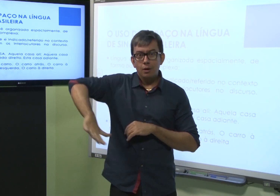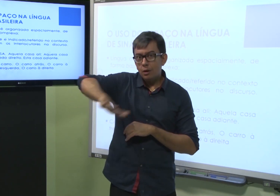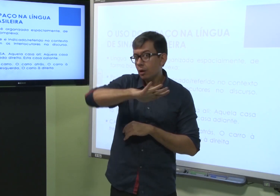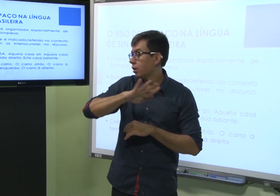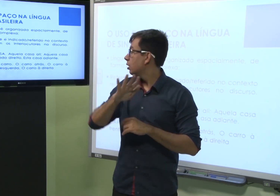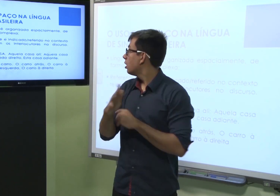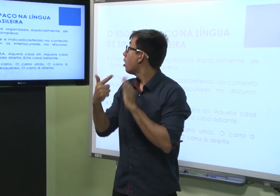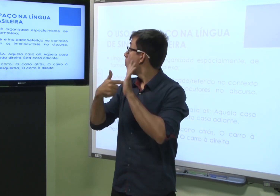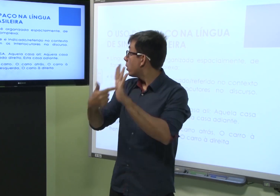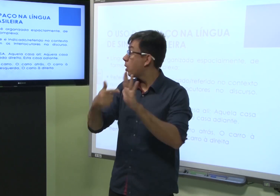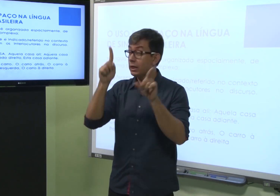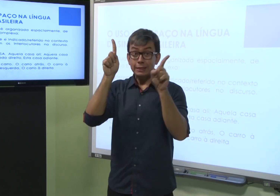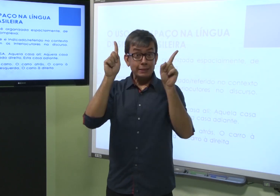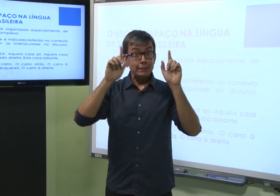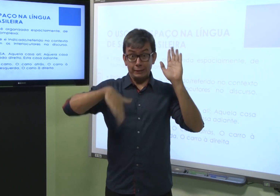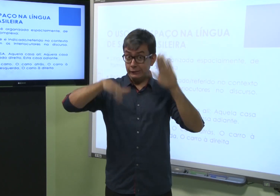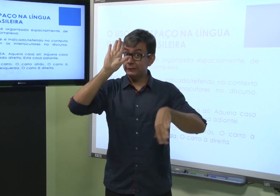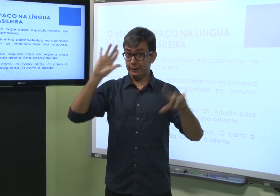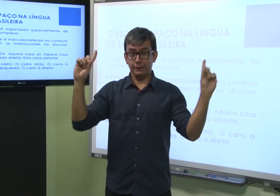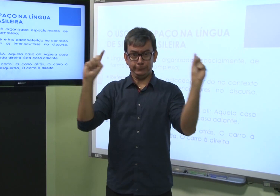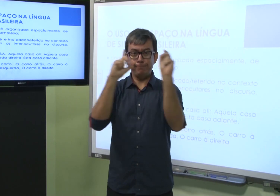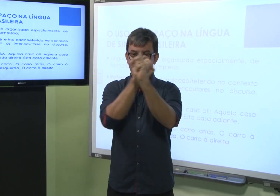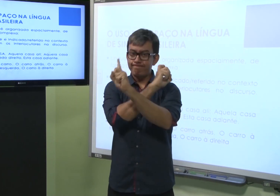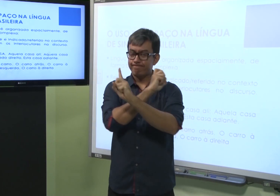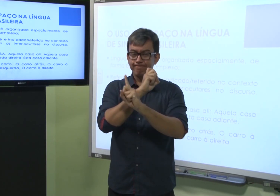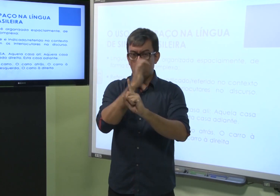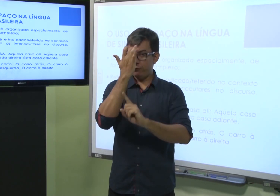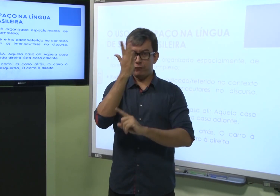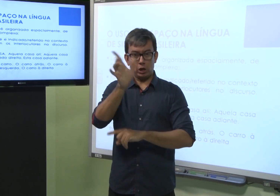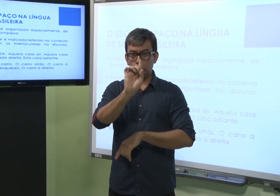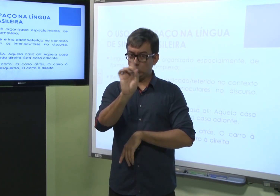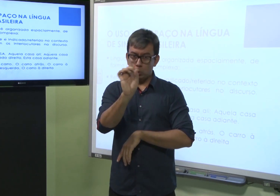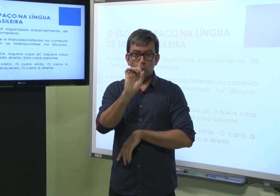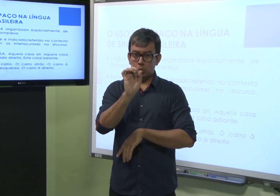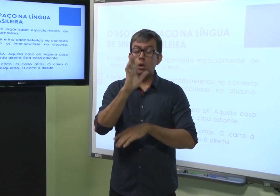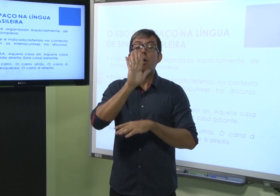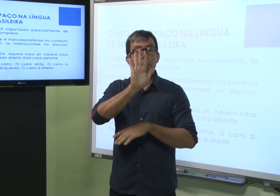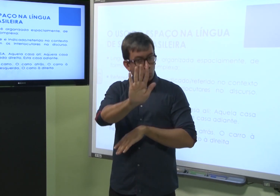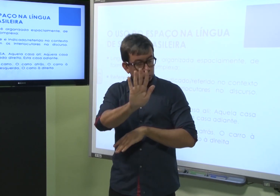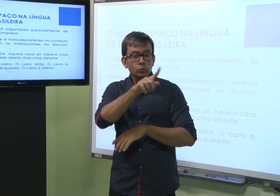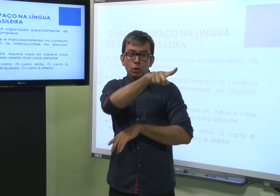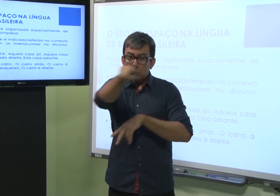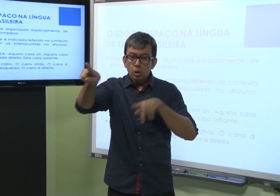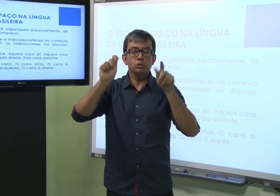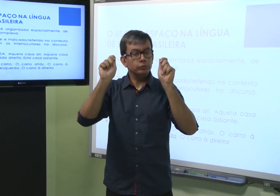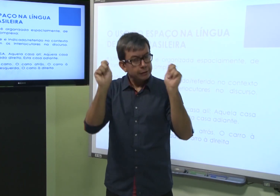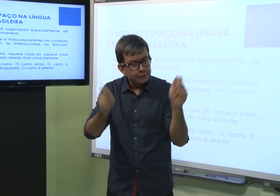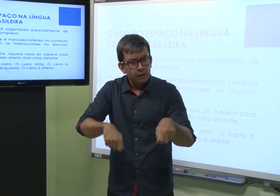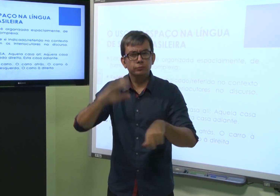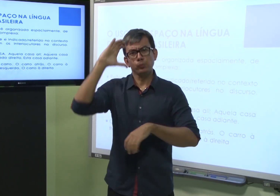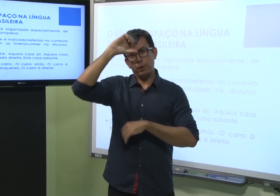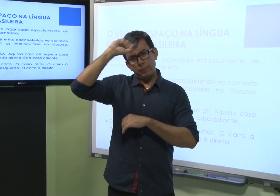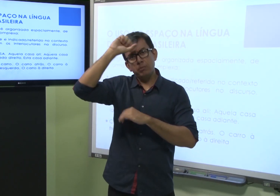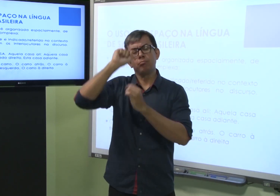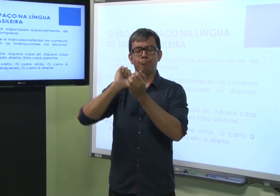e que essa organização é complexa, mas vocês conseguem aprender. Dá para